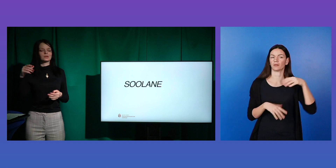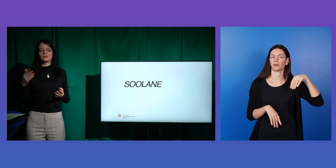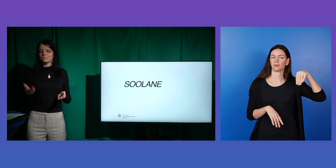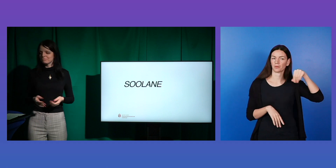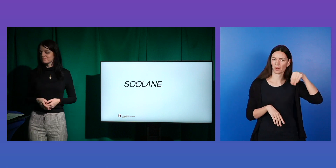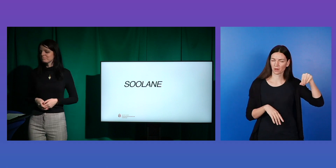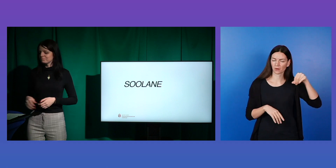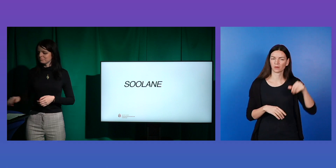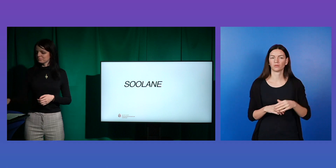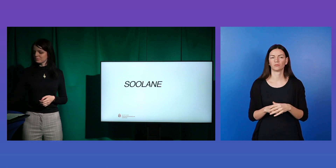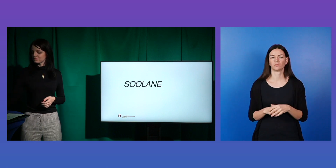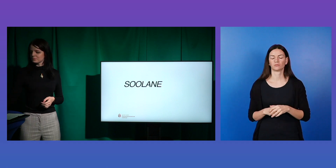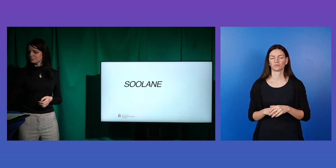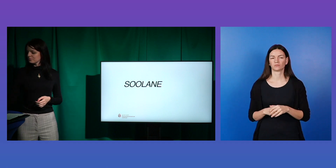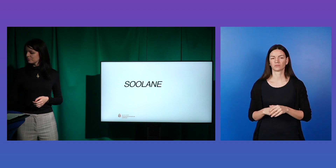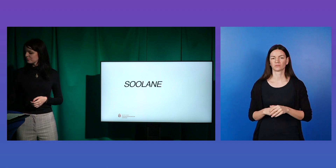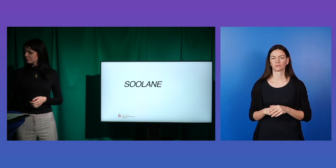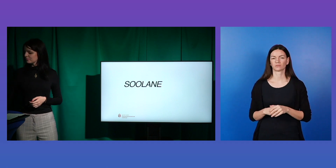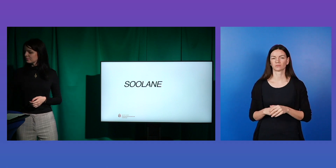Kas soolane nii või soolane naa?